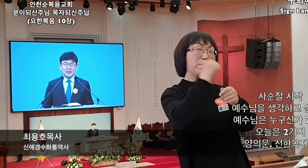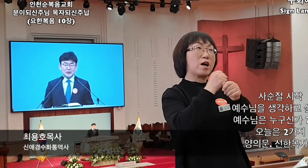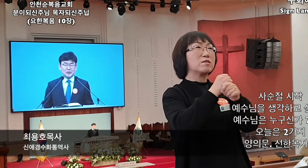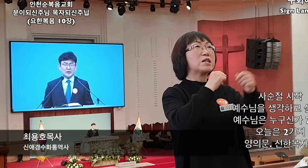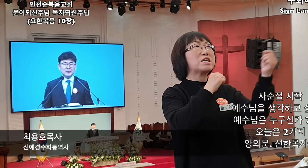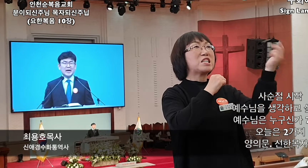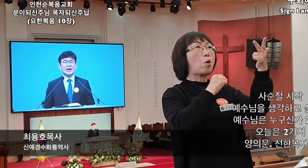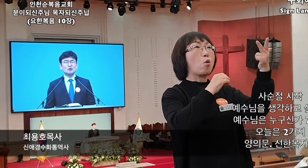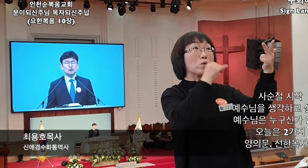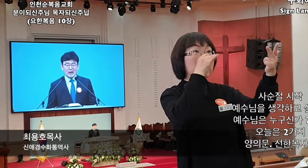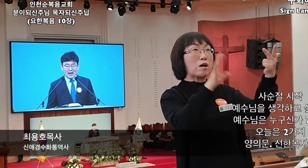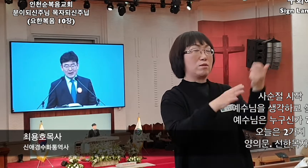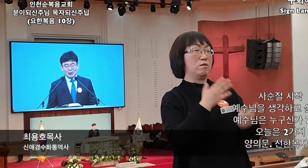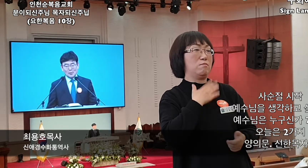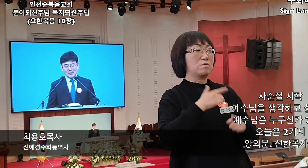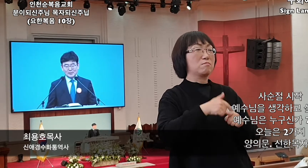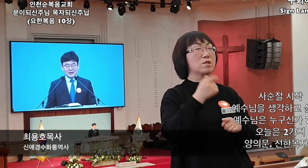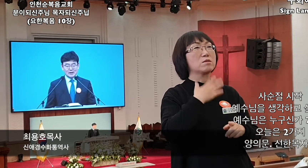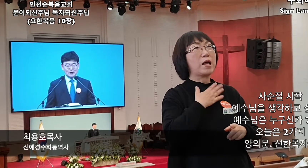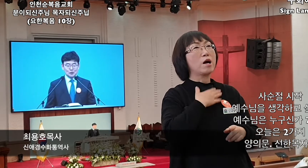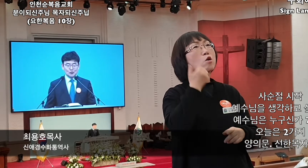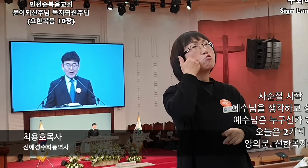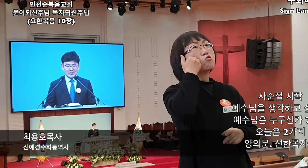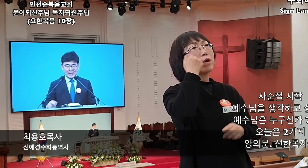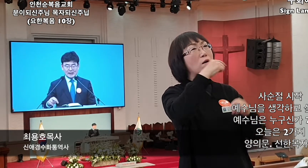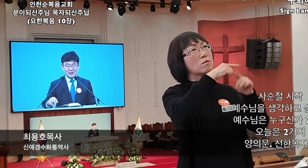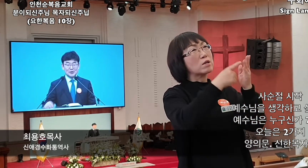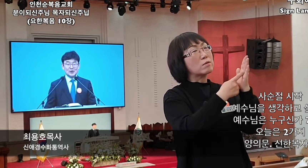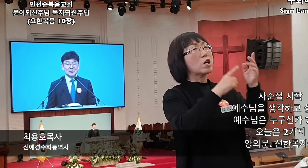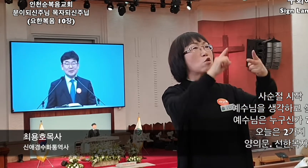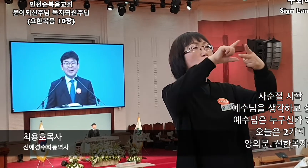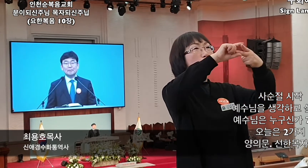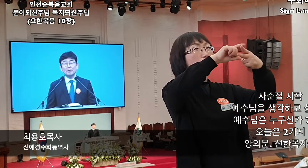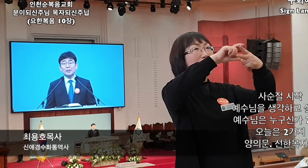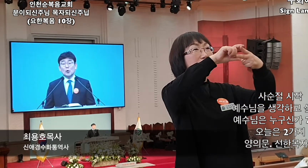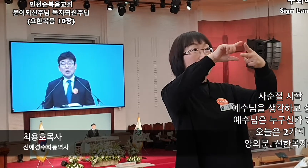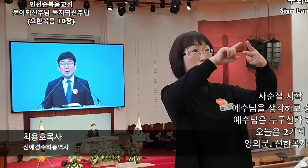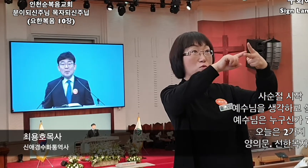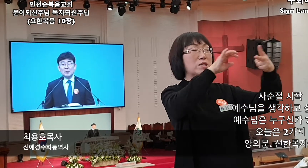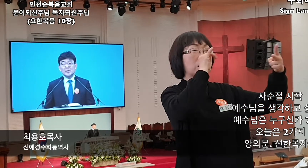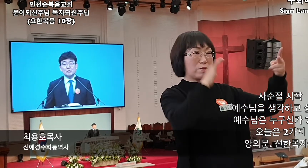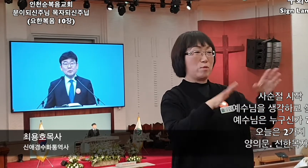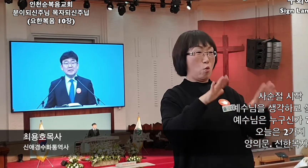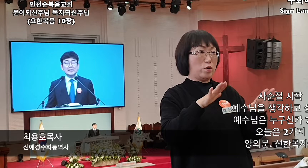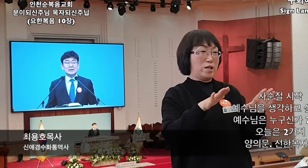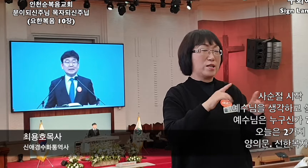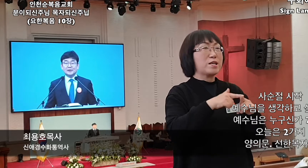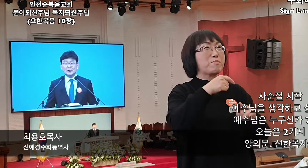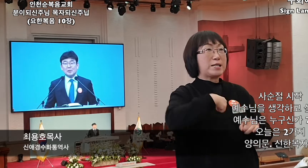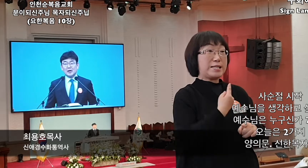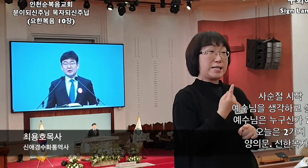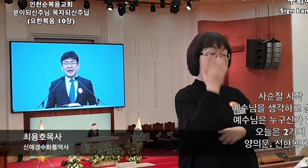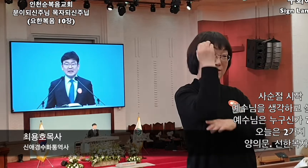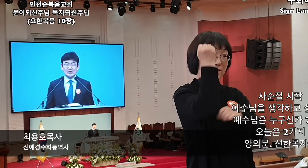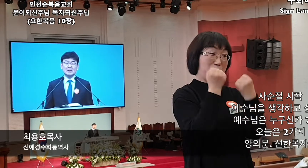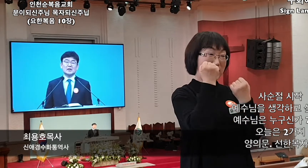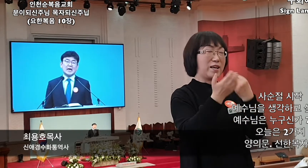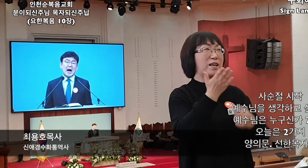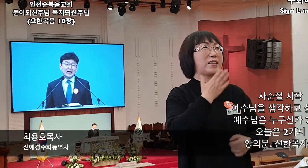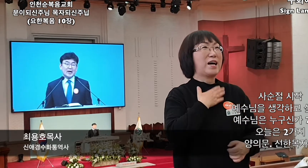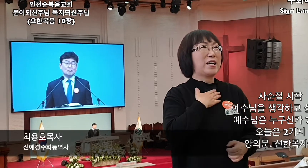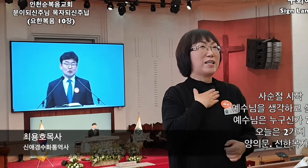본문에 예수님께서 내가 누구다 라고 말씀하시는 두 가지가 지금 여기 있습니다. 오늘 본문 보면 예수님이 자신을 이렇게 설명하셔요.